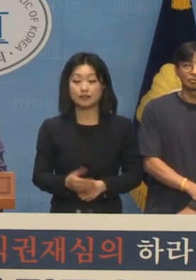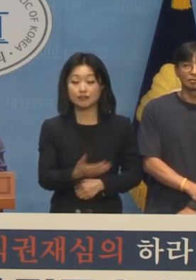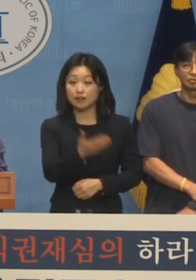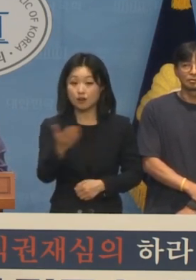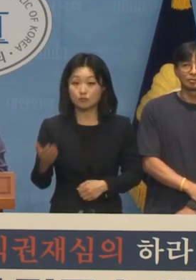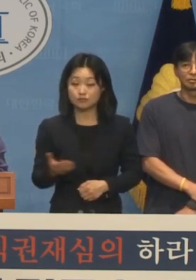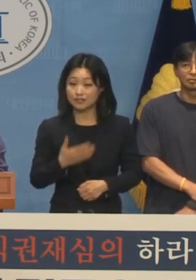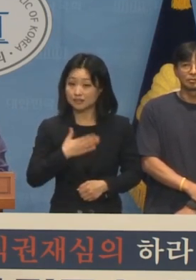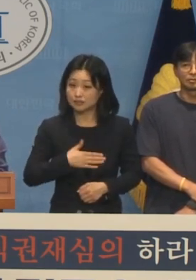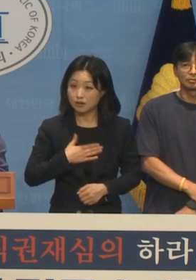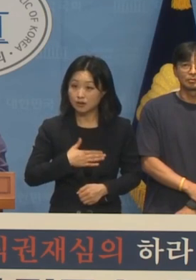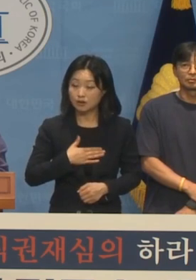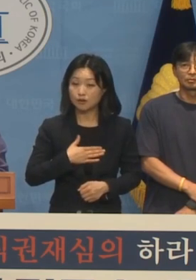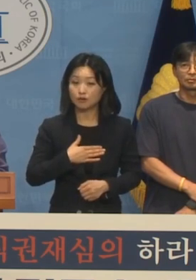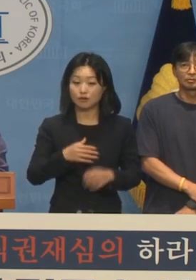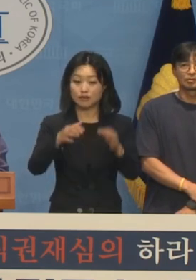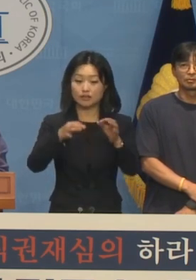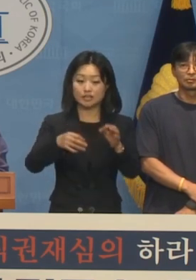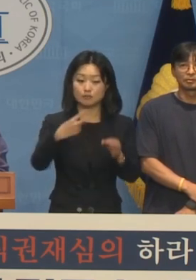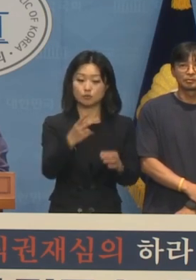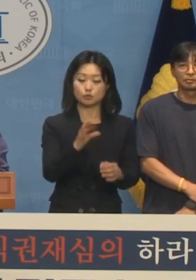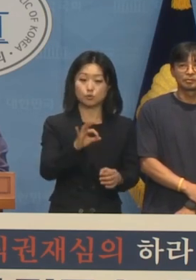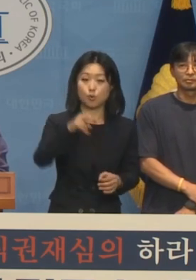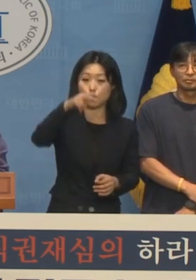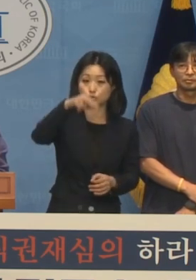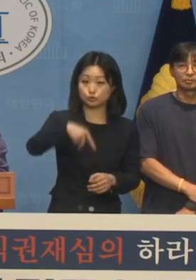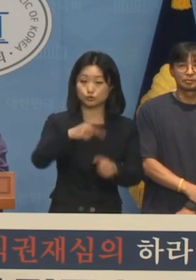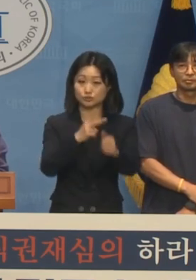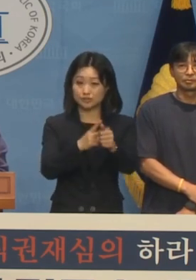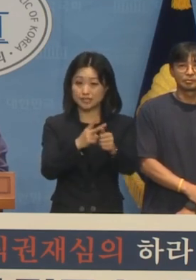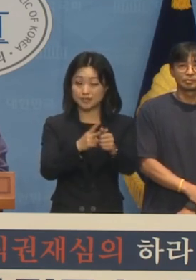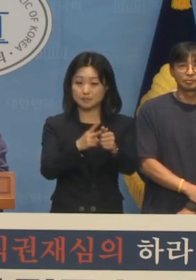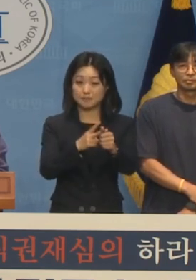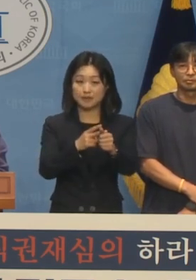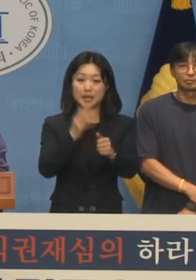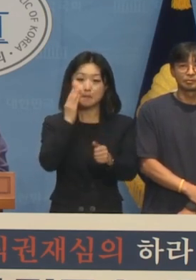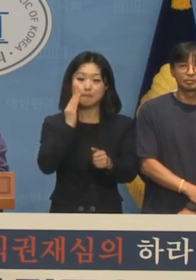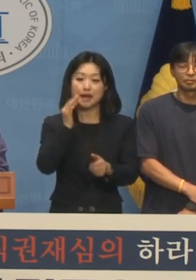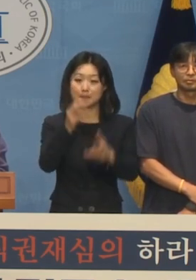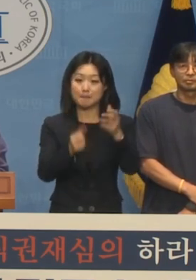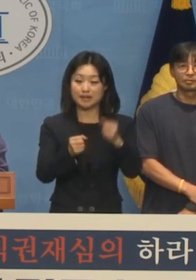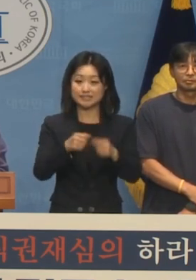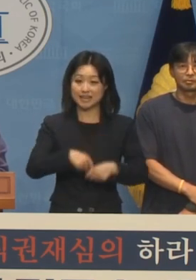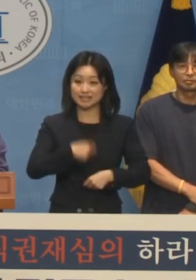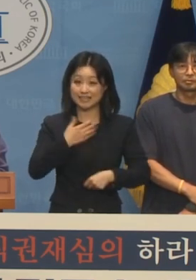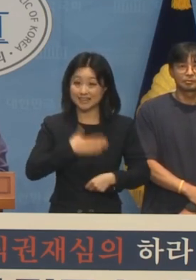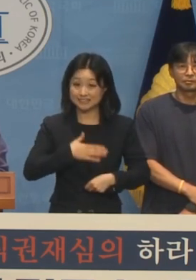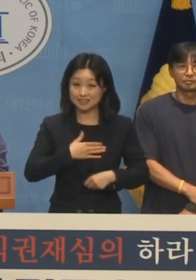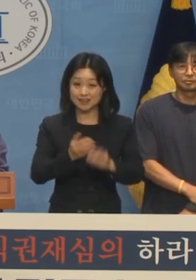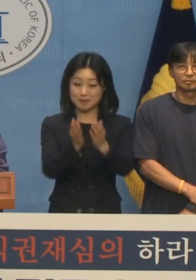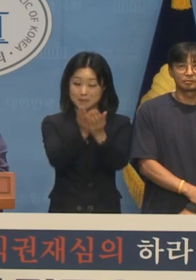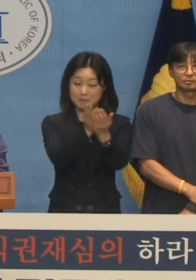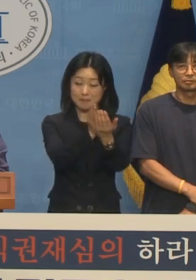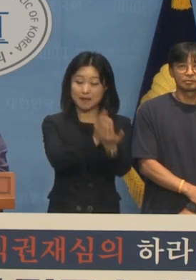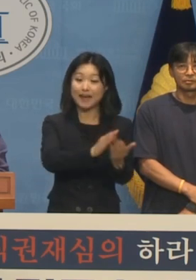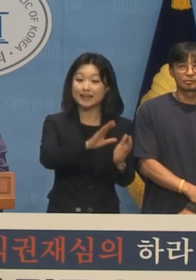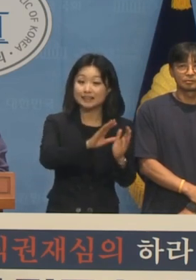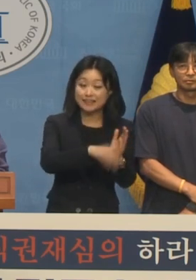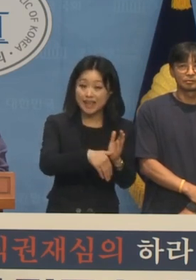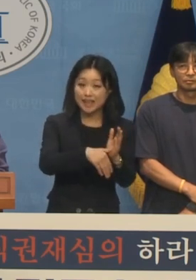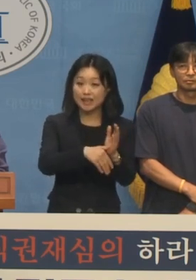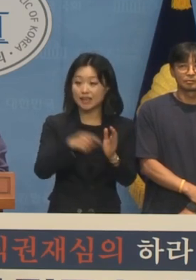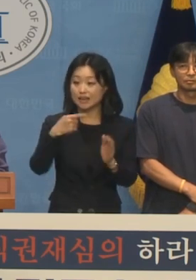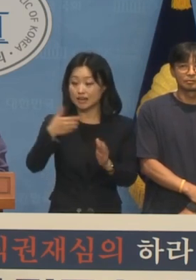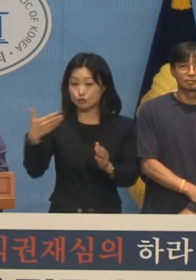다 아시죠? 김동수 선생님을 기억하실 겁니다. 배가 침몰하는 중에